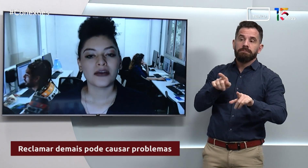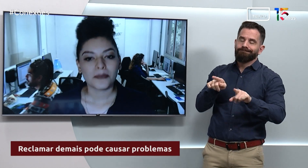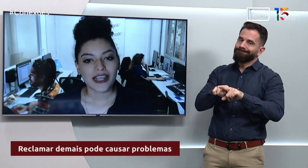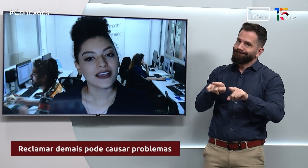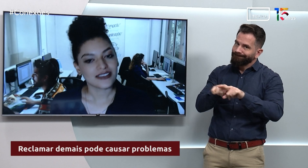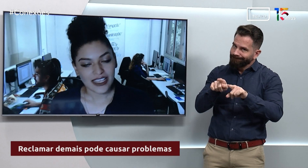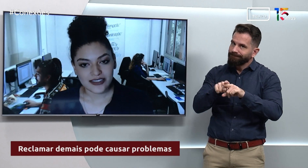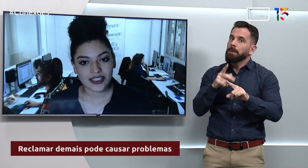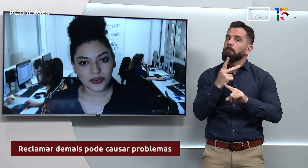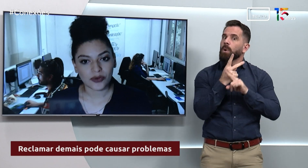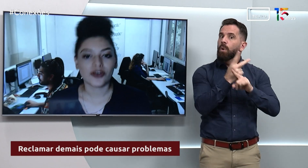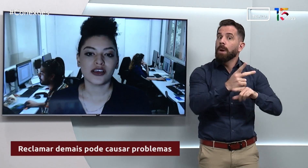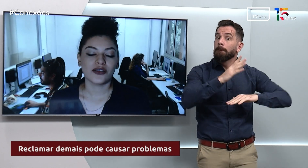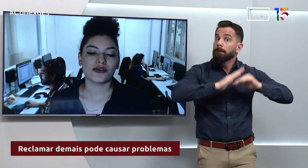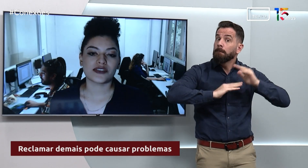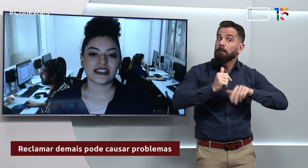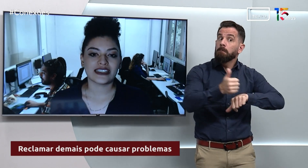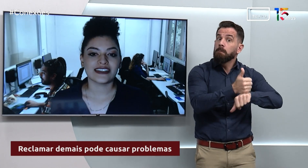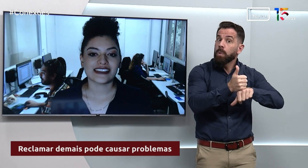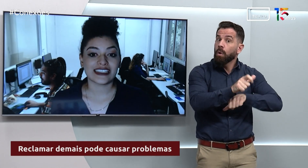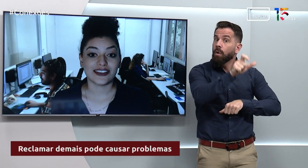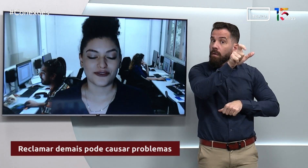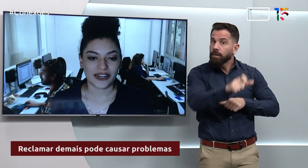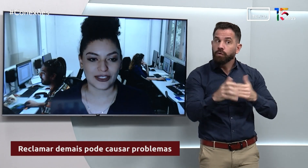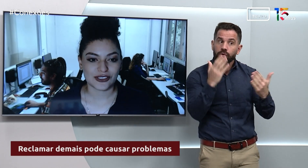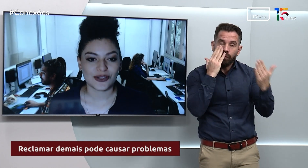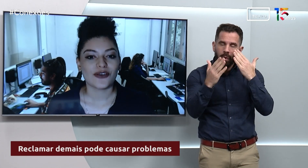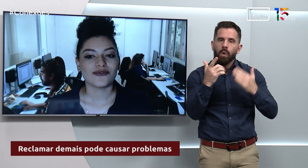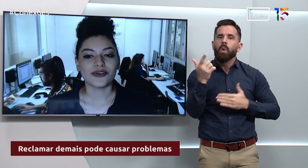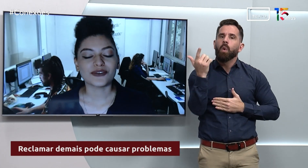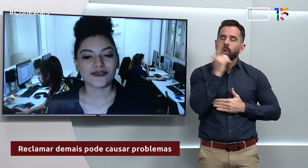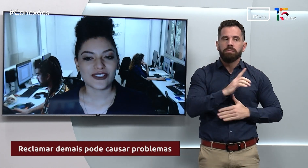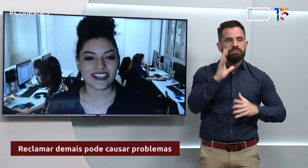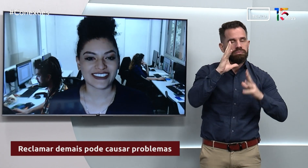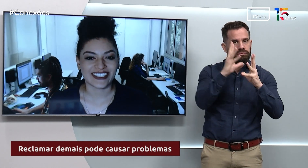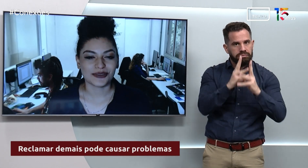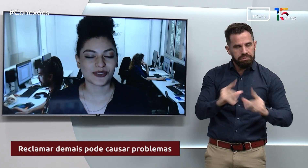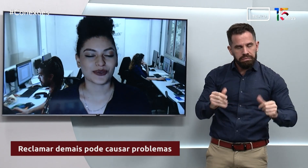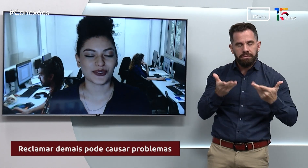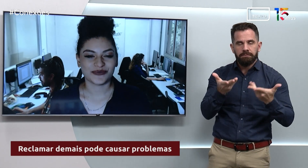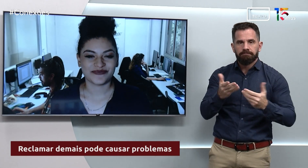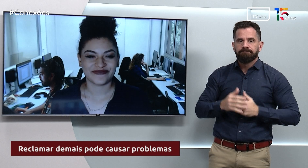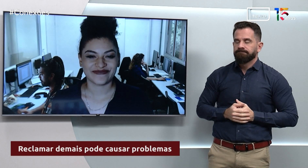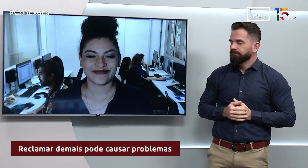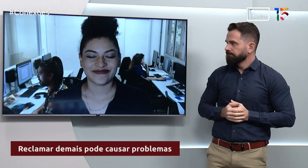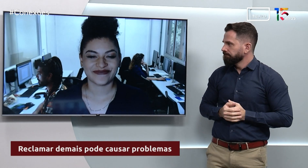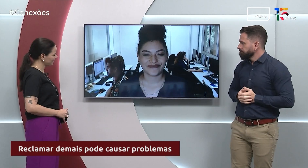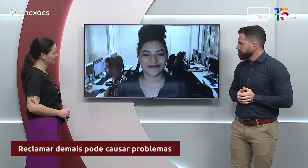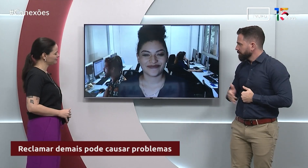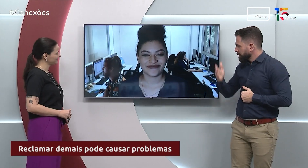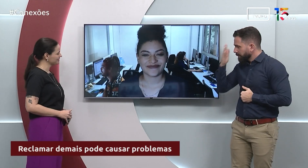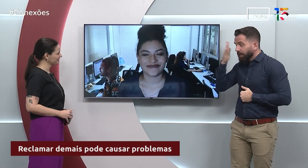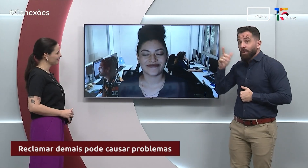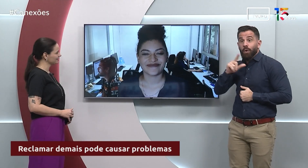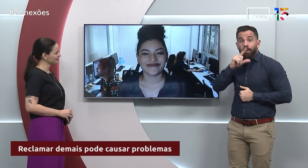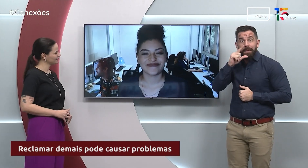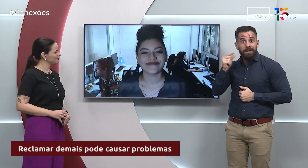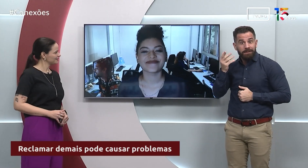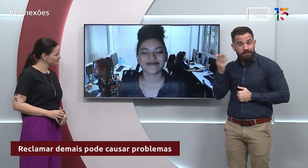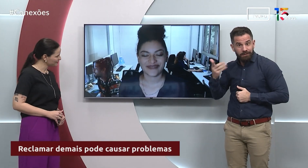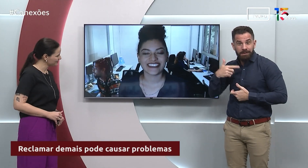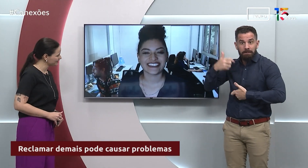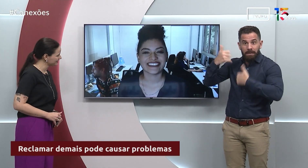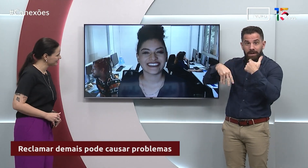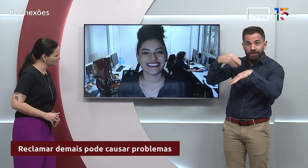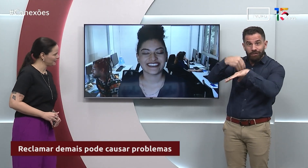profissional para dessa dor conseguir seguir em frente. Volto com vocês aí no estúdio. Muito obrigada pelas dicas, Jana, e